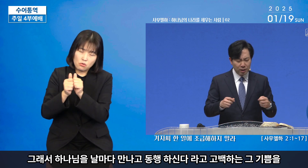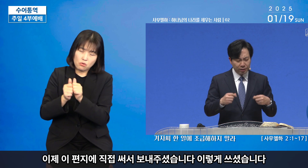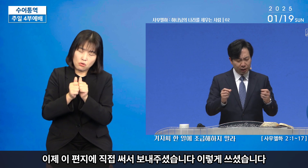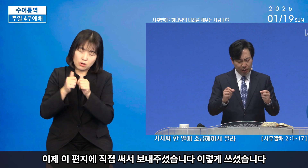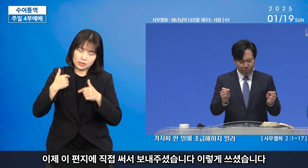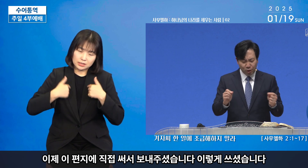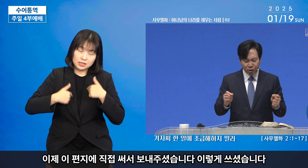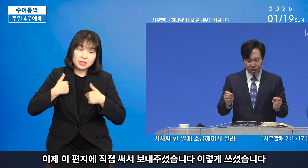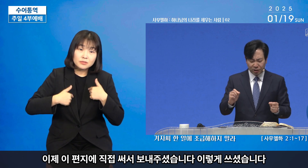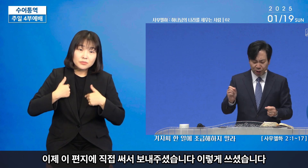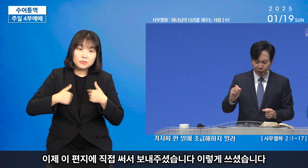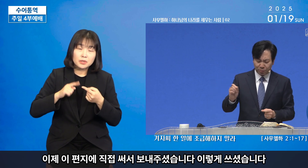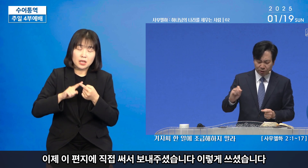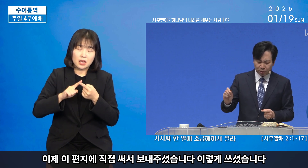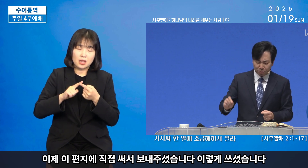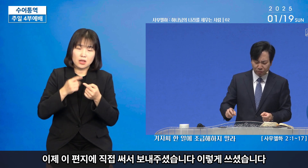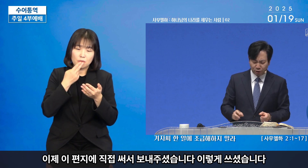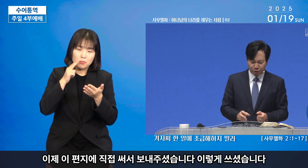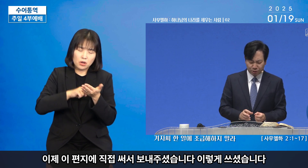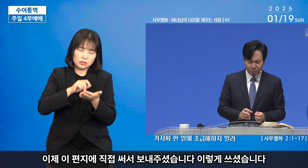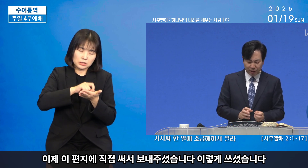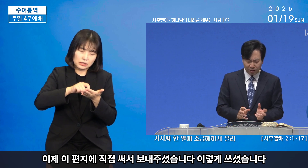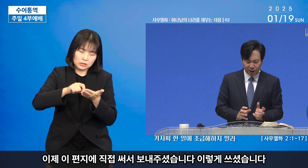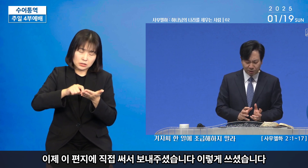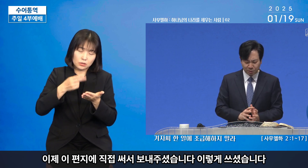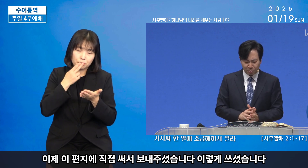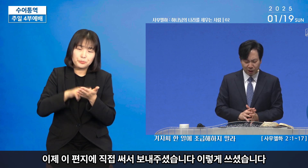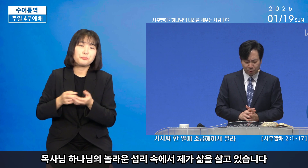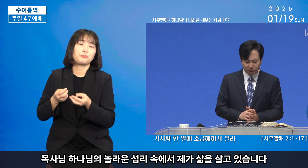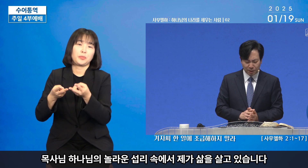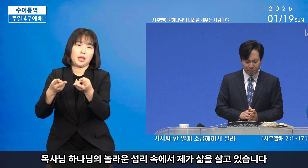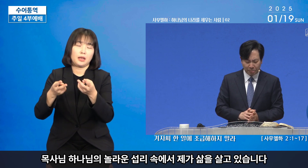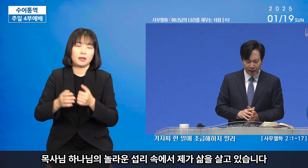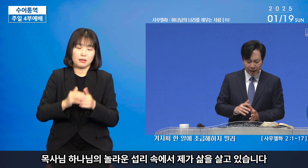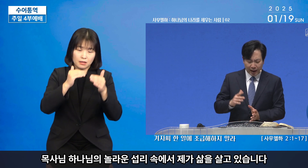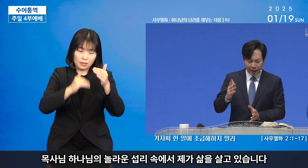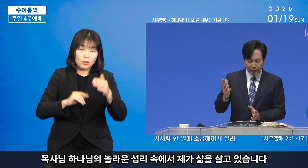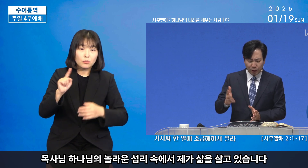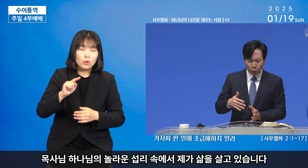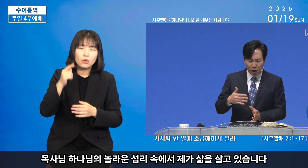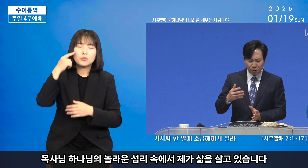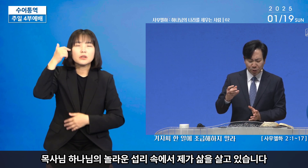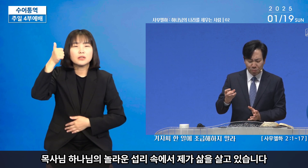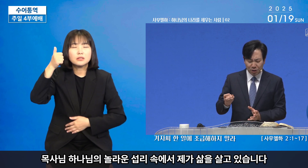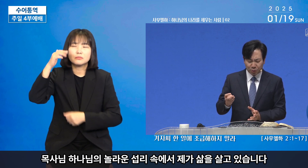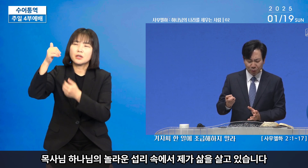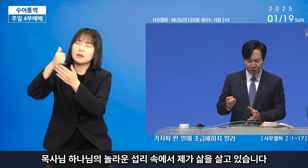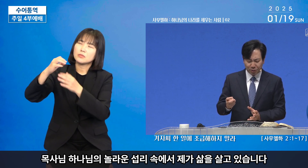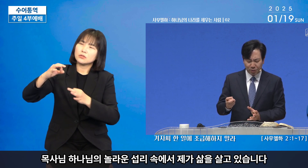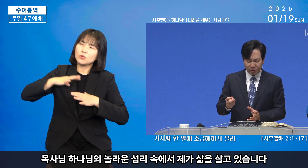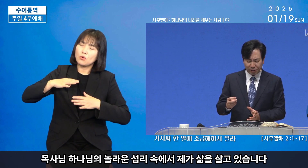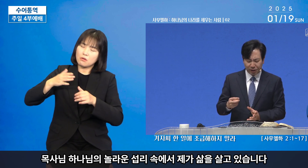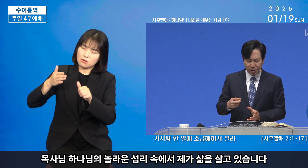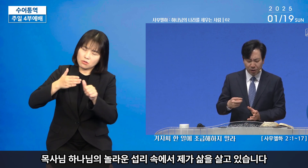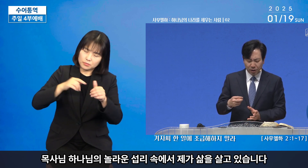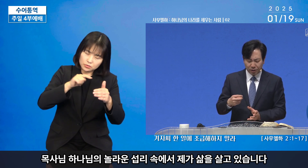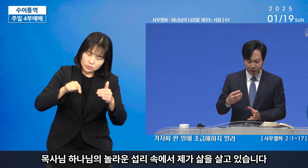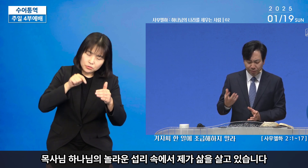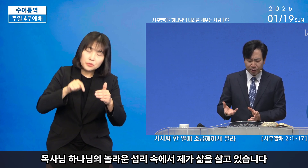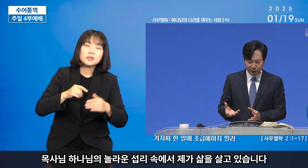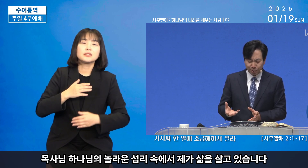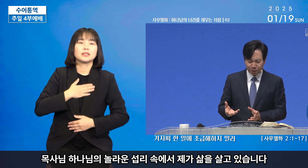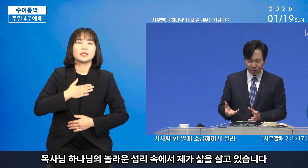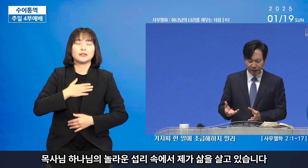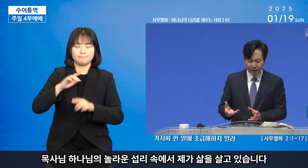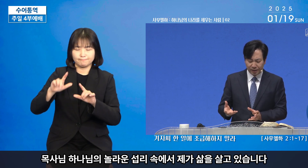기쁨을 이제 이 편지에 직접 써서 보내주셨습니다. 이렇게 쓰셨습니다. 목사님, 하나님의 놀라운 섭리 속에서 제가